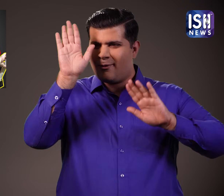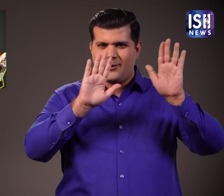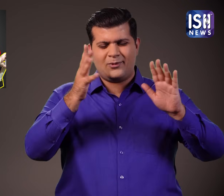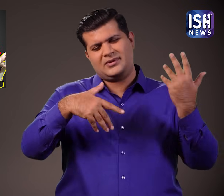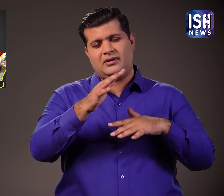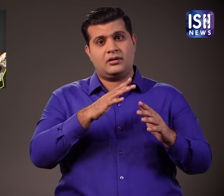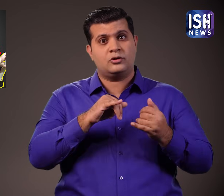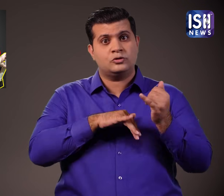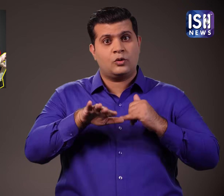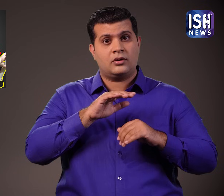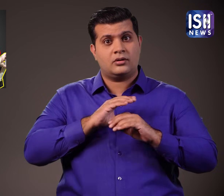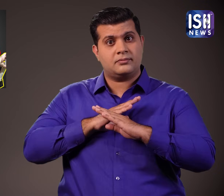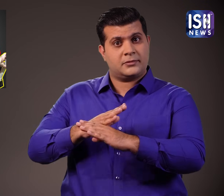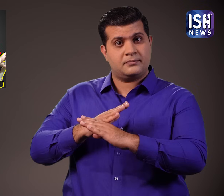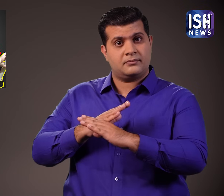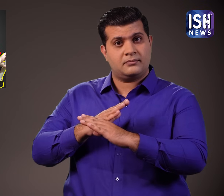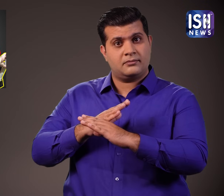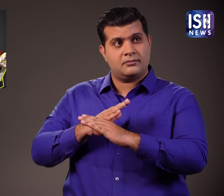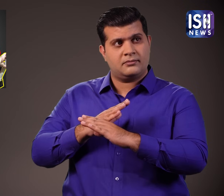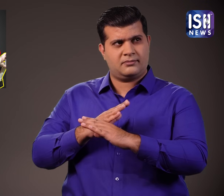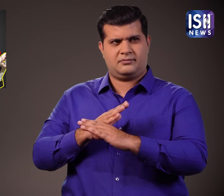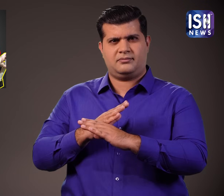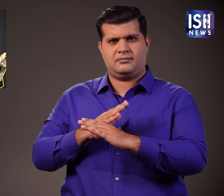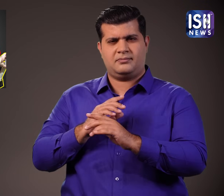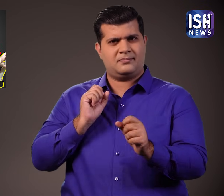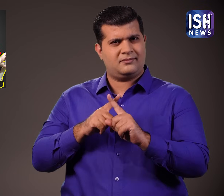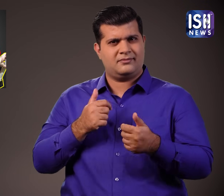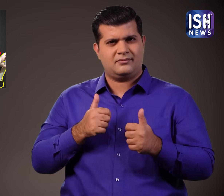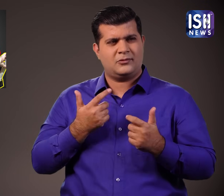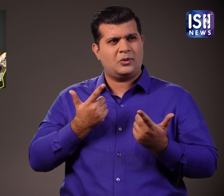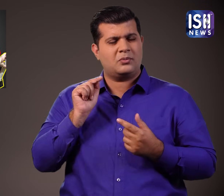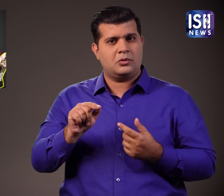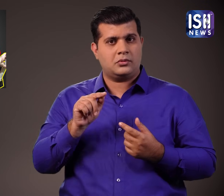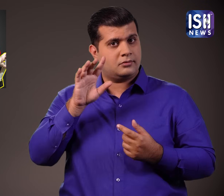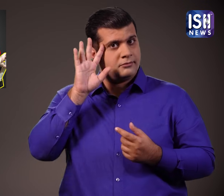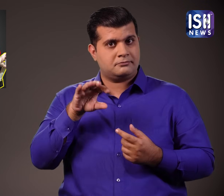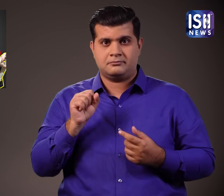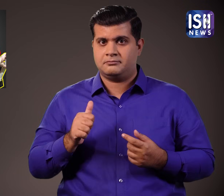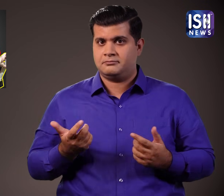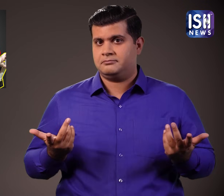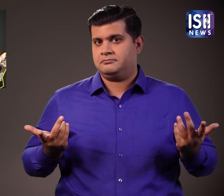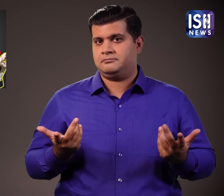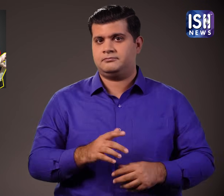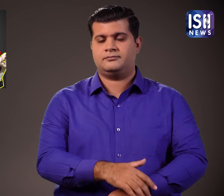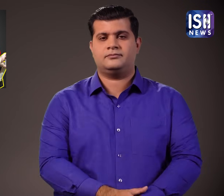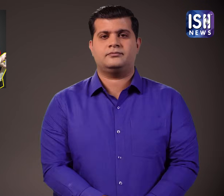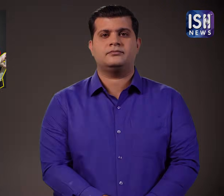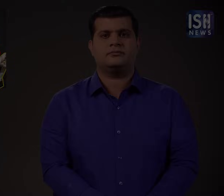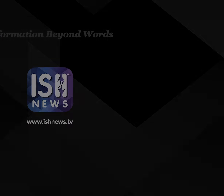खिलारियों की काफी अदला बदली होती है लेकिन मुझे समझ में नहीं आ रहा कि SRS ने वार्नर को सोचल मीडिया पर ब्लॉक क्यों किया झाल